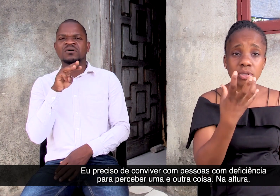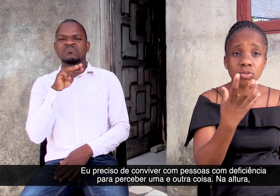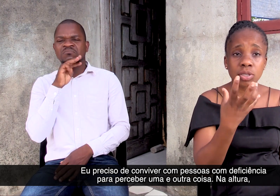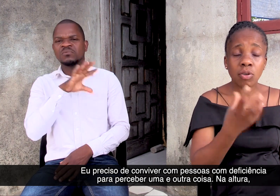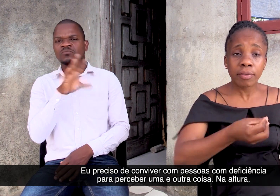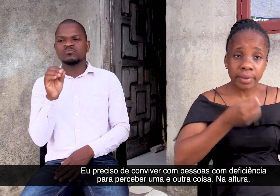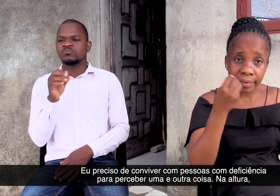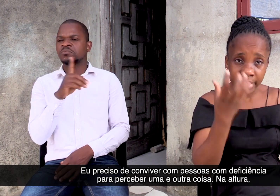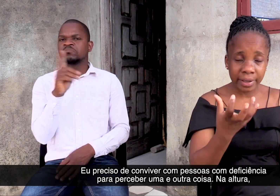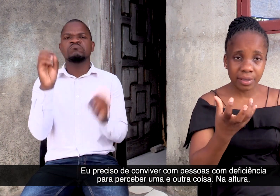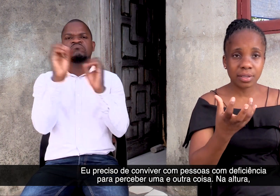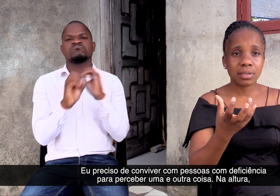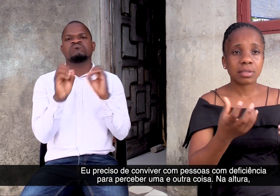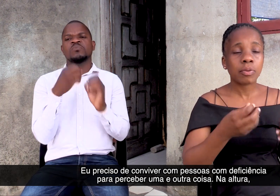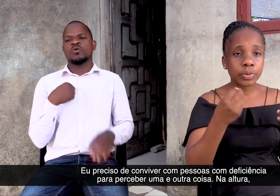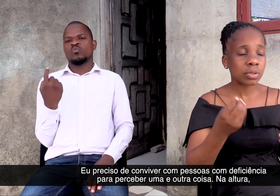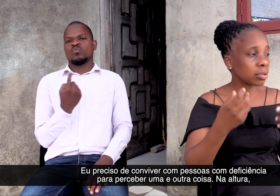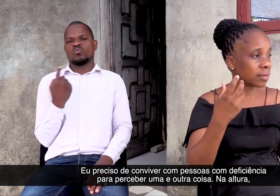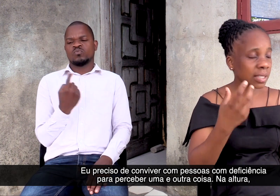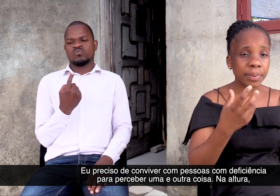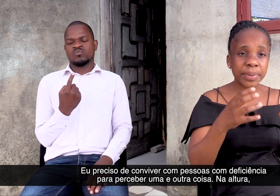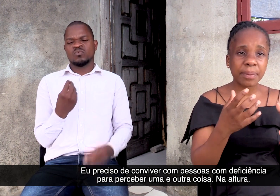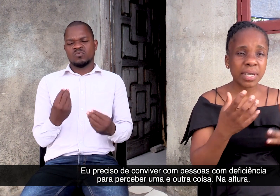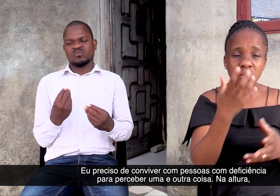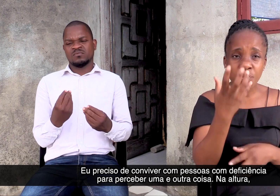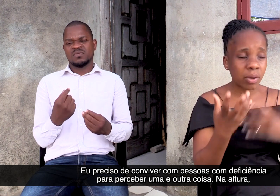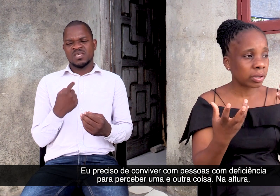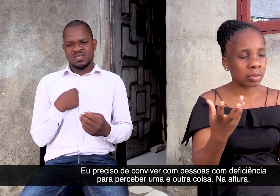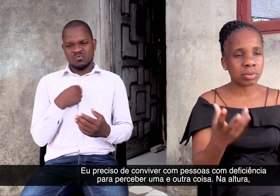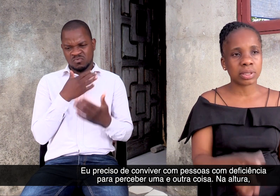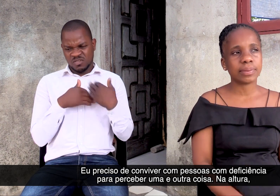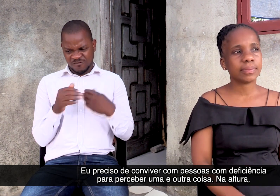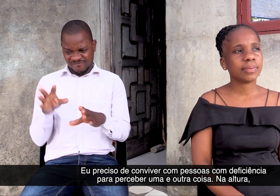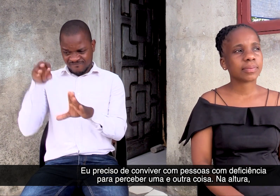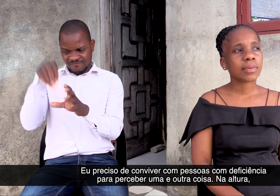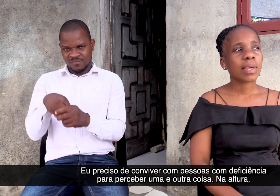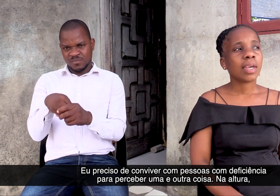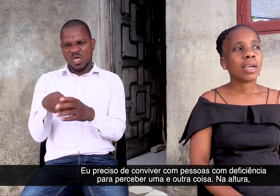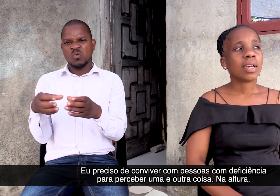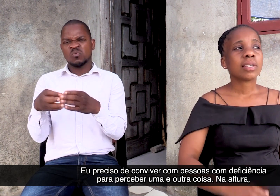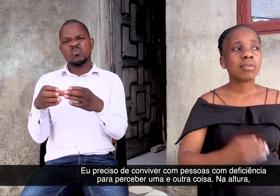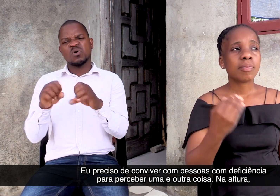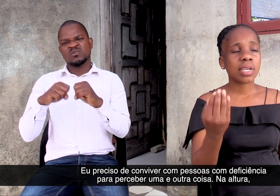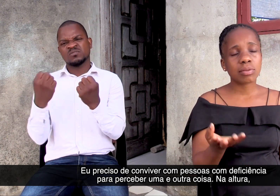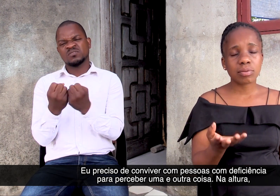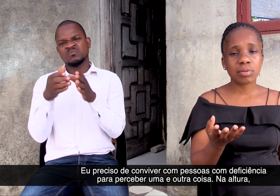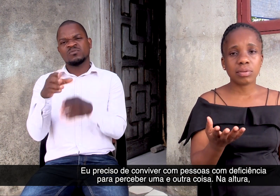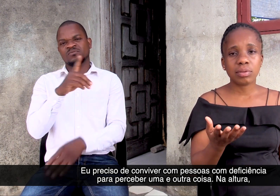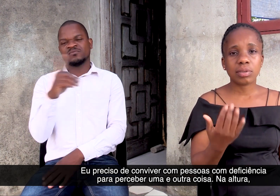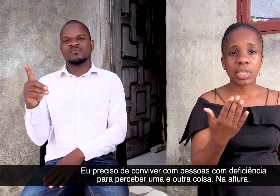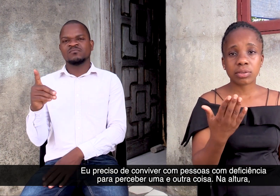que eu preciso de conviver com pessoas com deficiência para perceber uma e outra coisa. Então